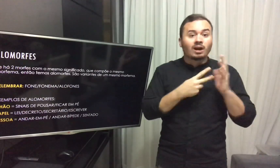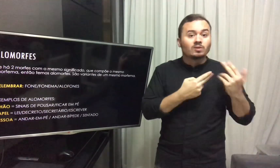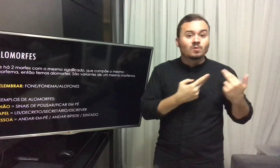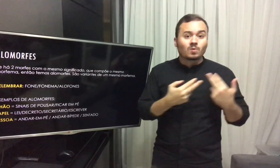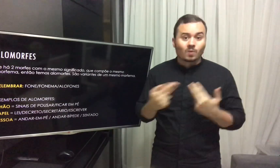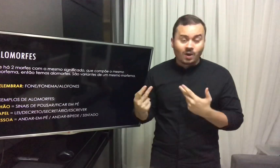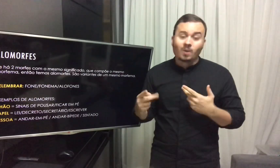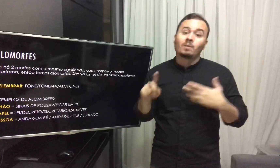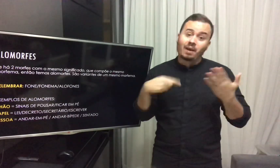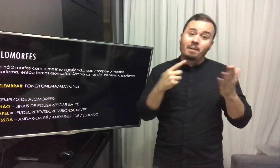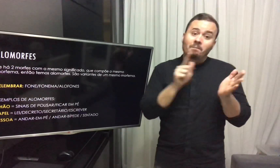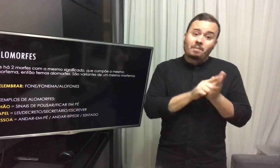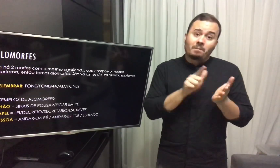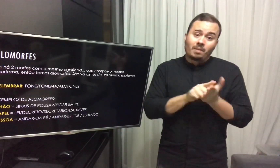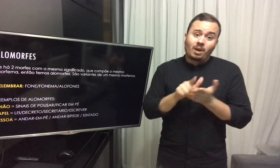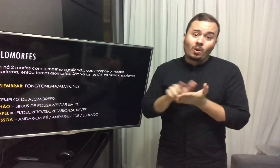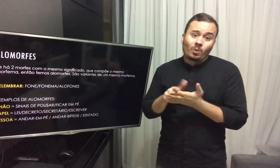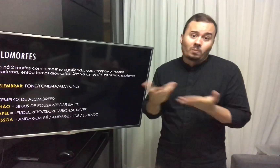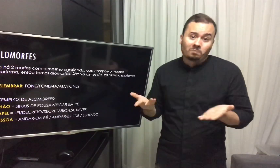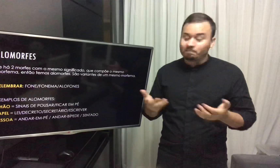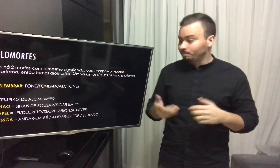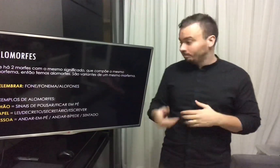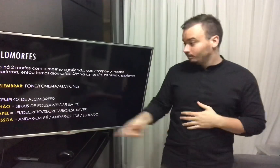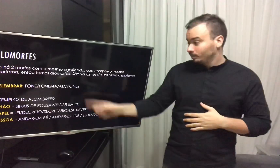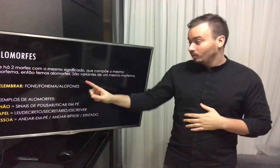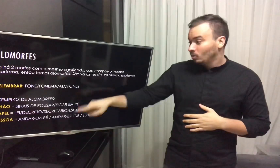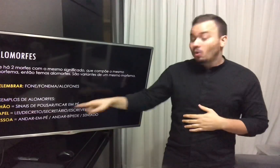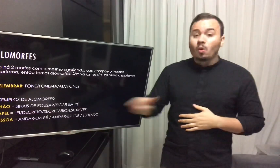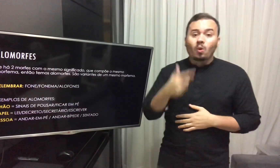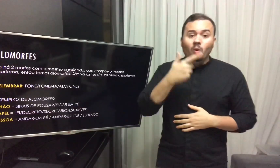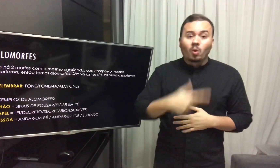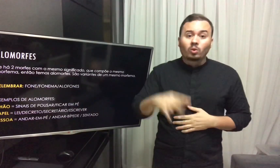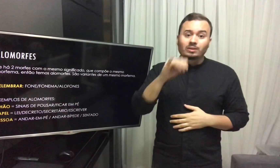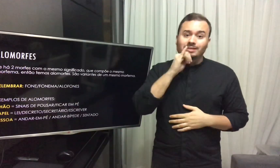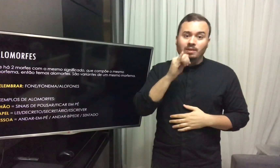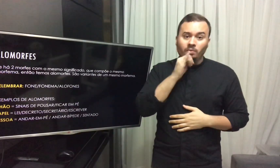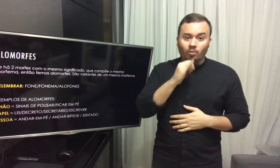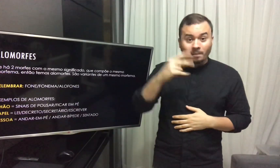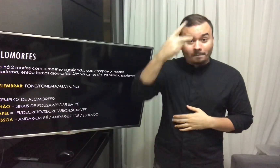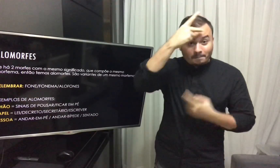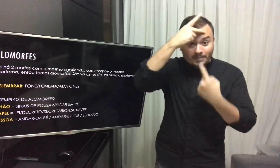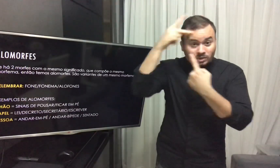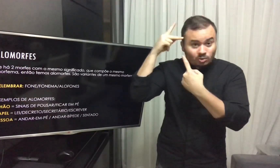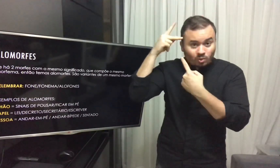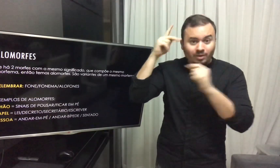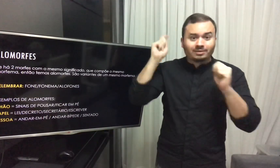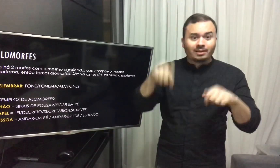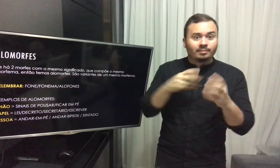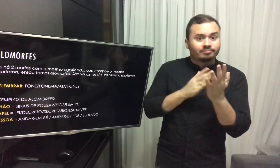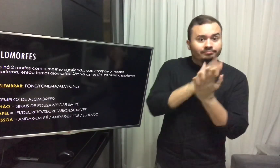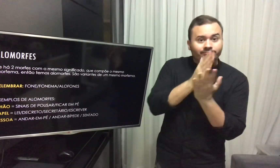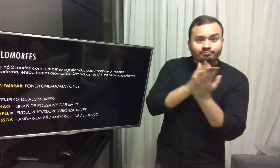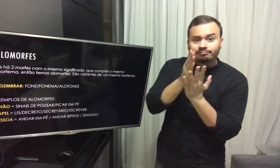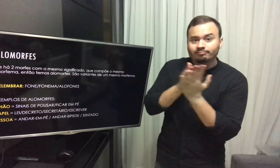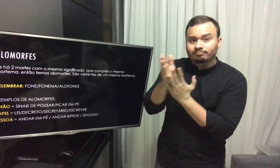bastante como o sinal é, mas o morfema continua sendo o mesmo, ele significa papel. Outro morfema